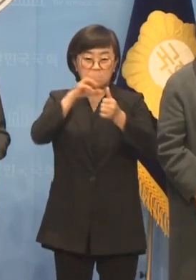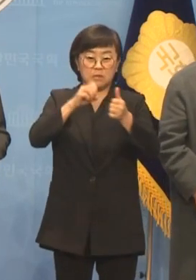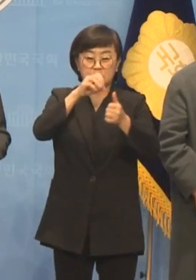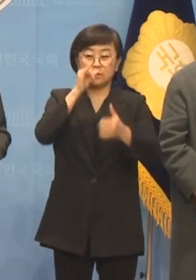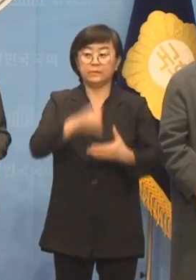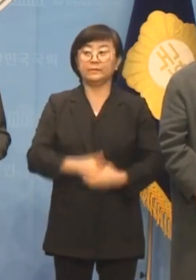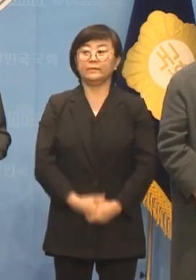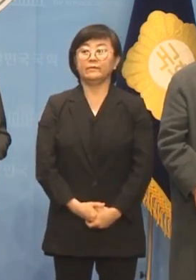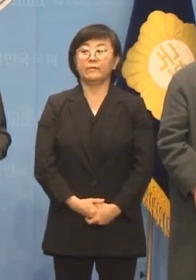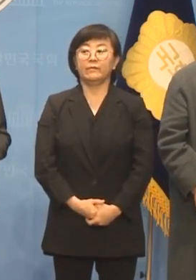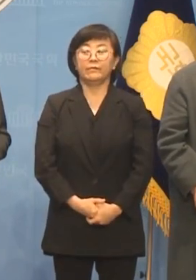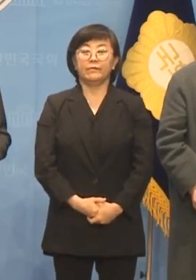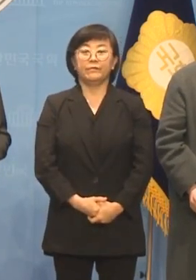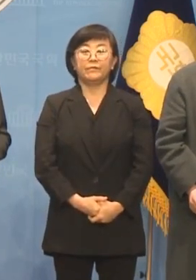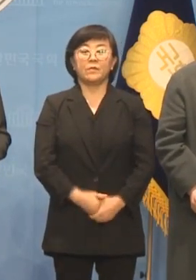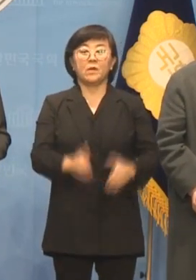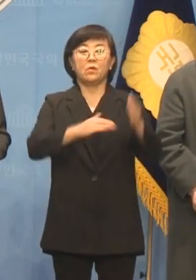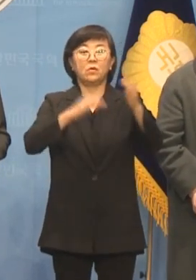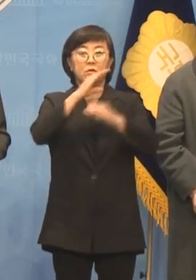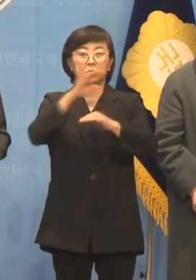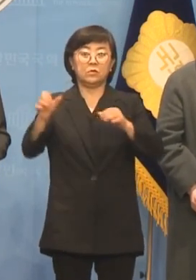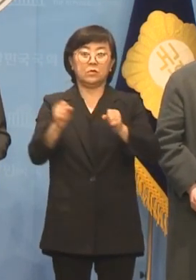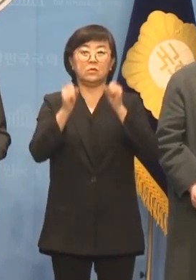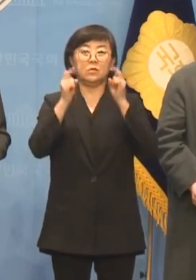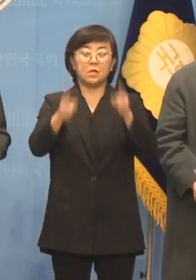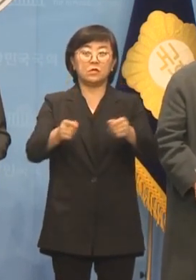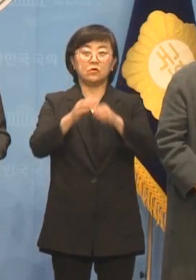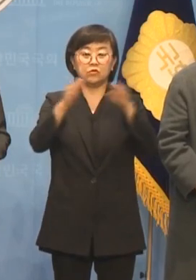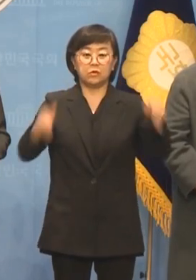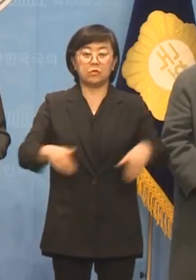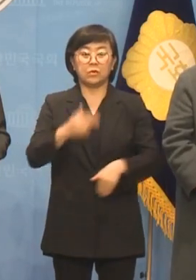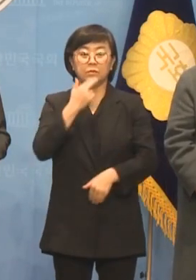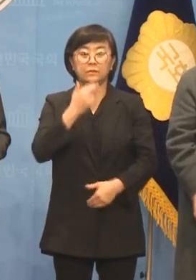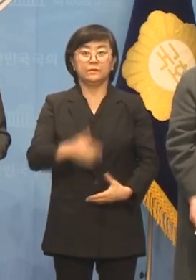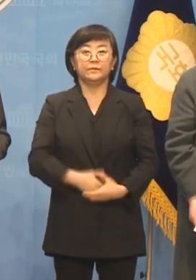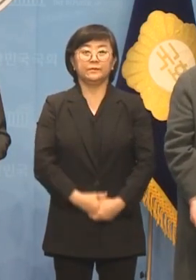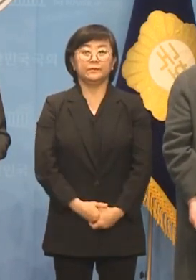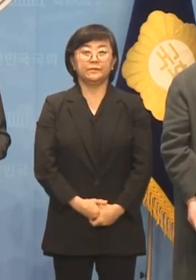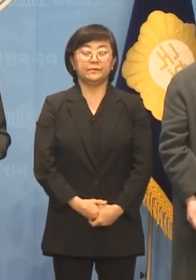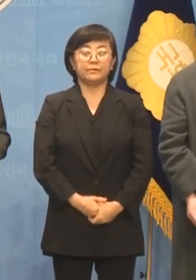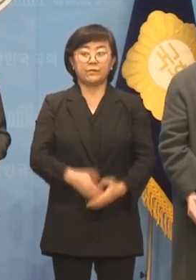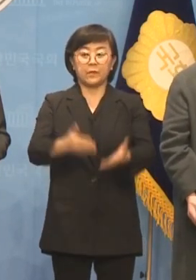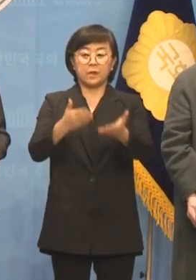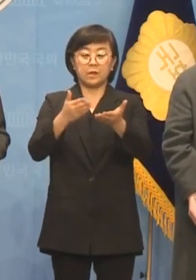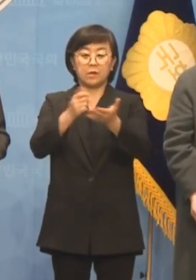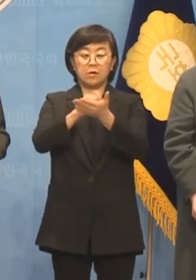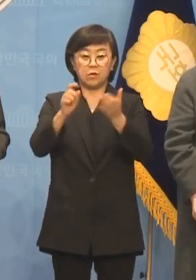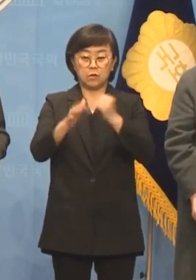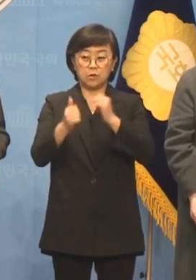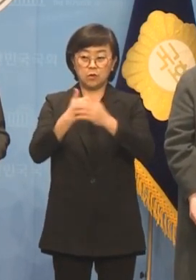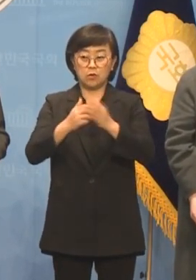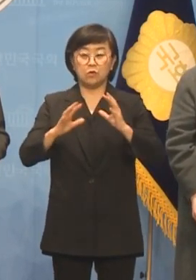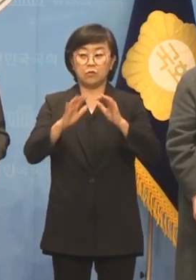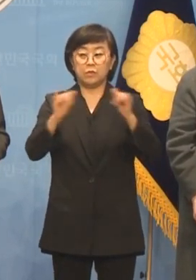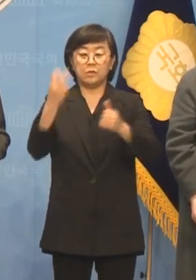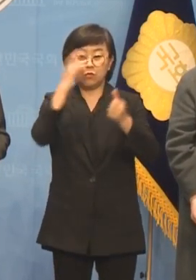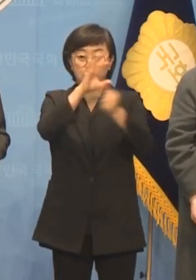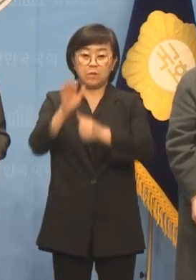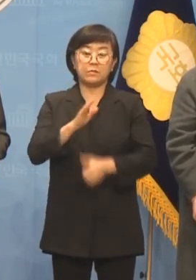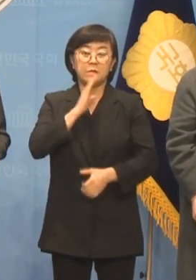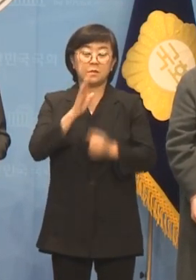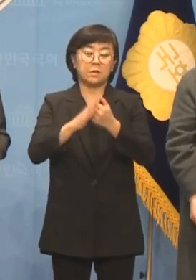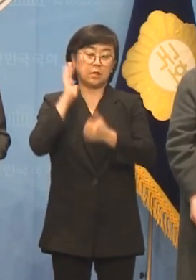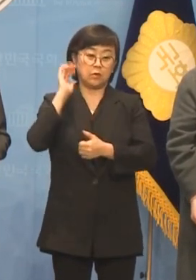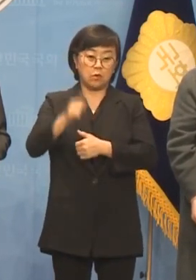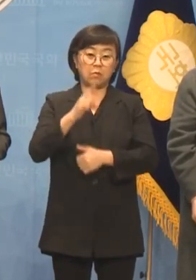있습니다. 최소한의 공정도, 기회적 중립도 사라져버렸습니다. 언론이 주인인 국민을 지켜야 함에도